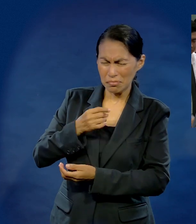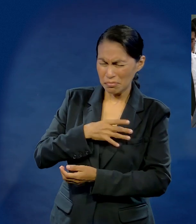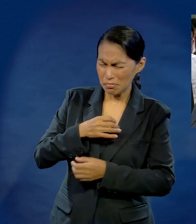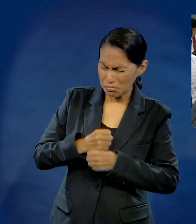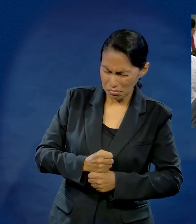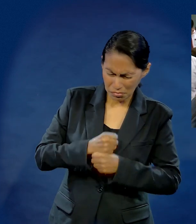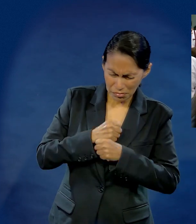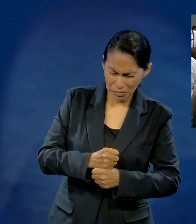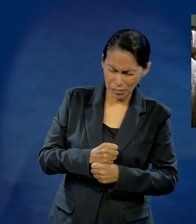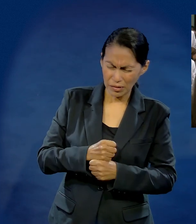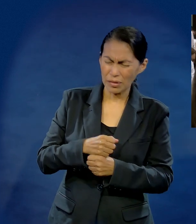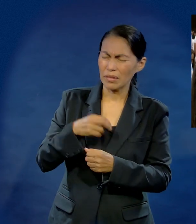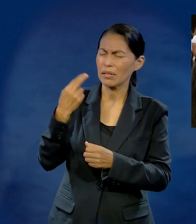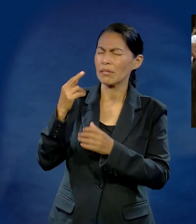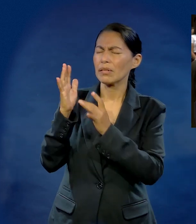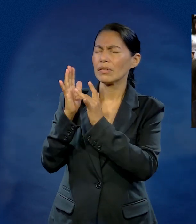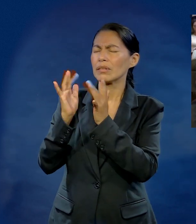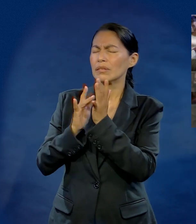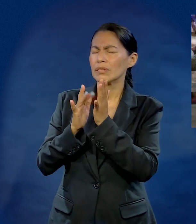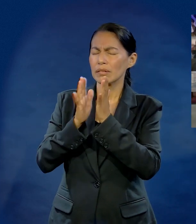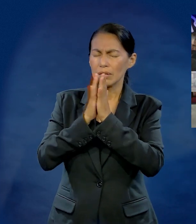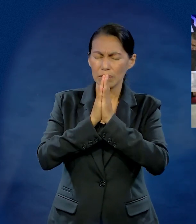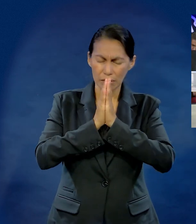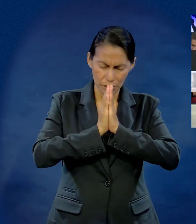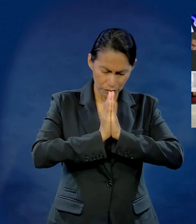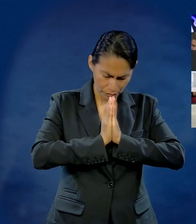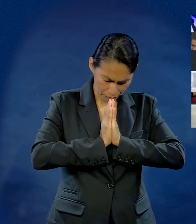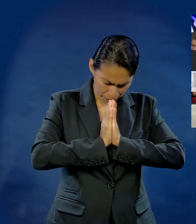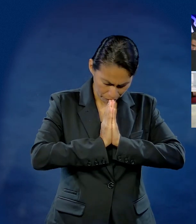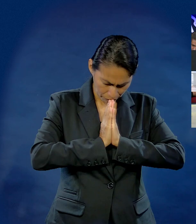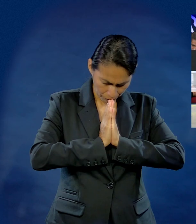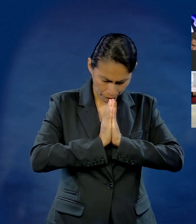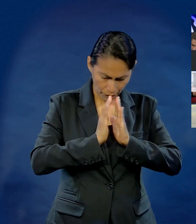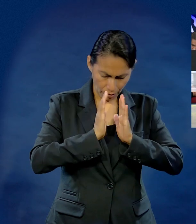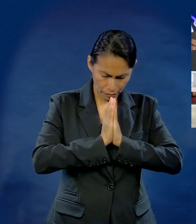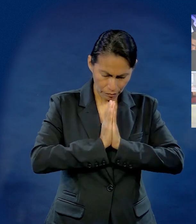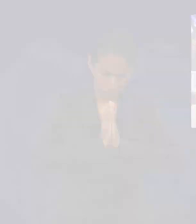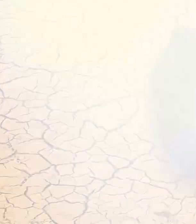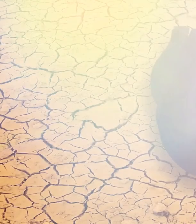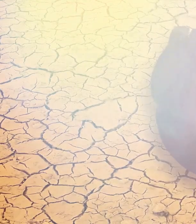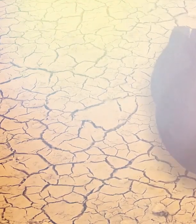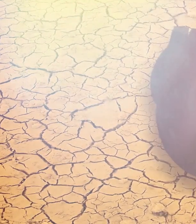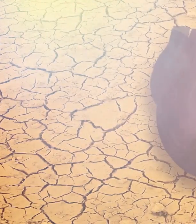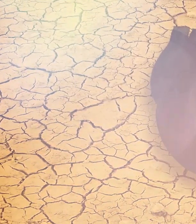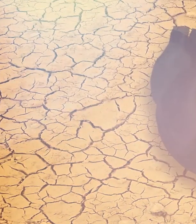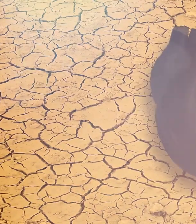pesar. Del dolor. Del dolor. En el nombre de Jesús. En el nombre de Jesús. Amén. Amén.